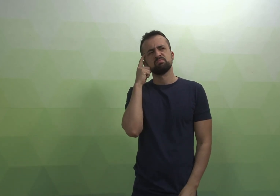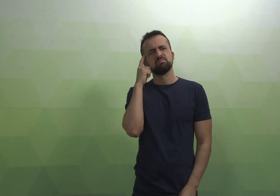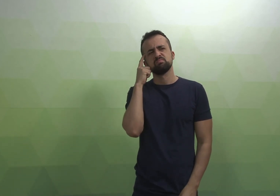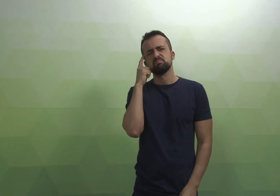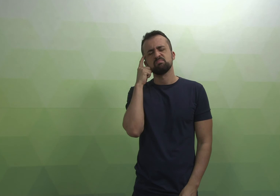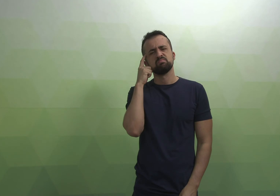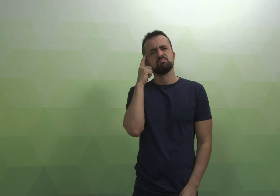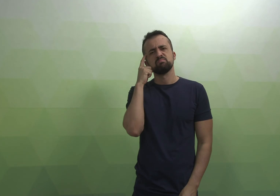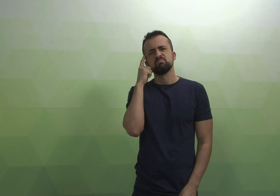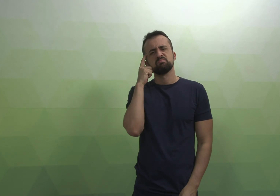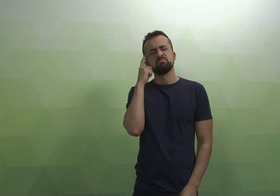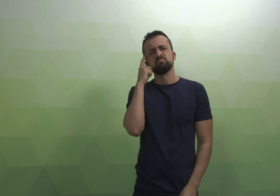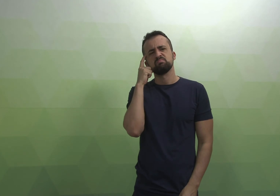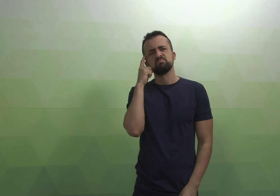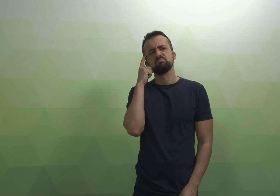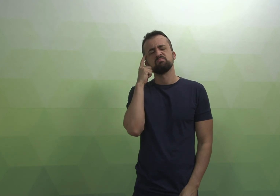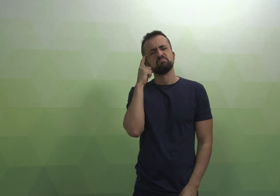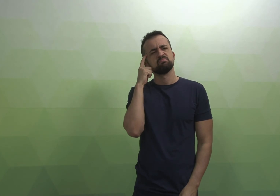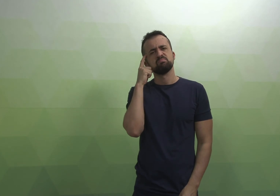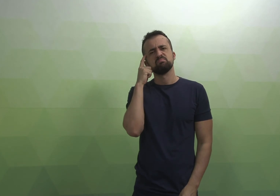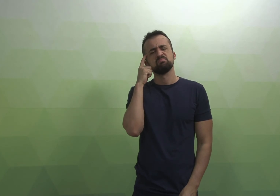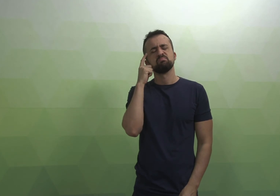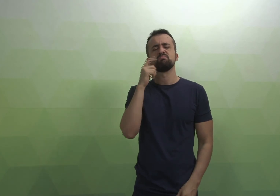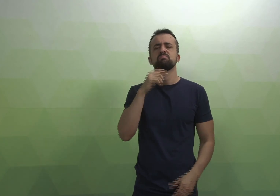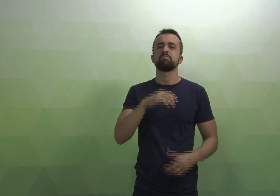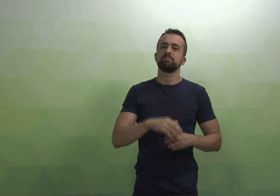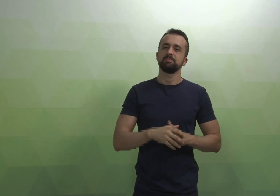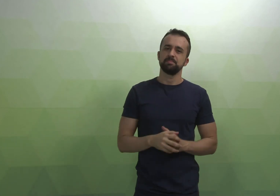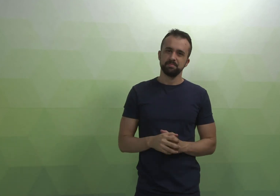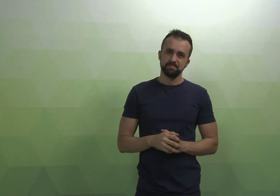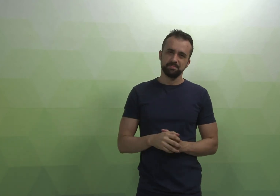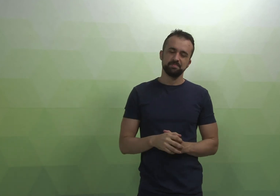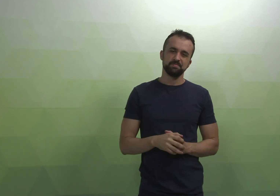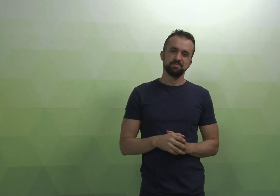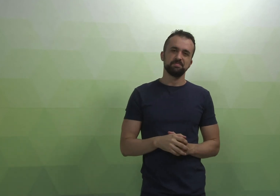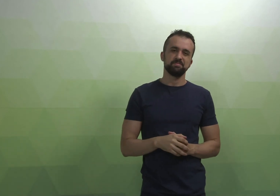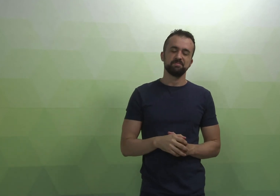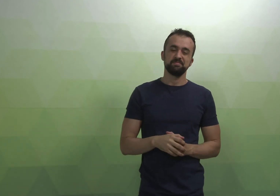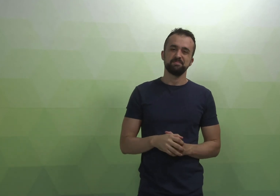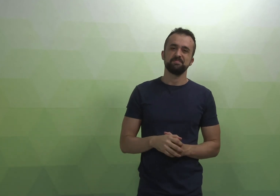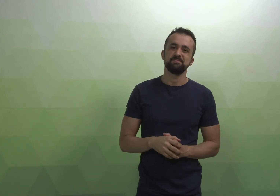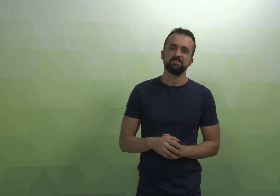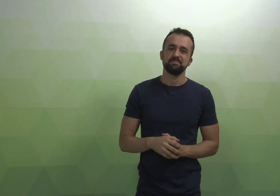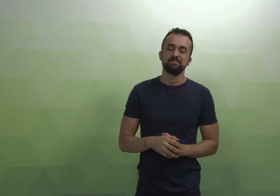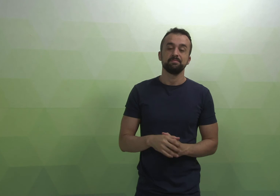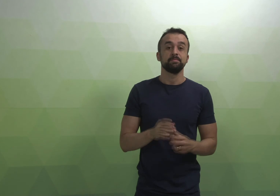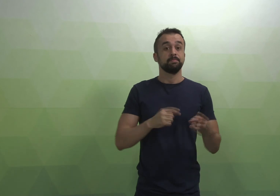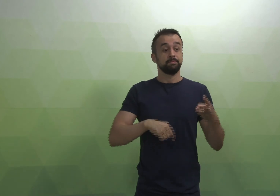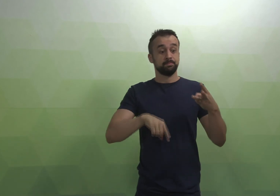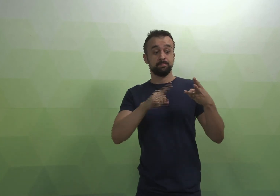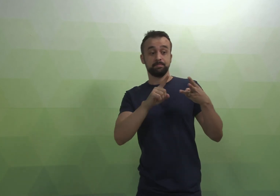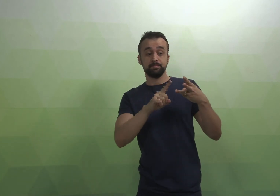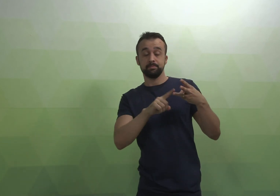olhar e da expressão facial indicando dúvida e de balanço da cabeça para os lados.